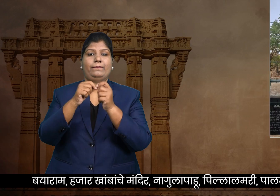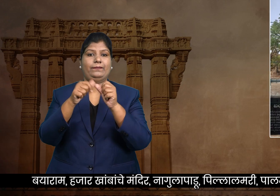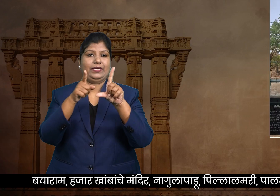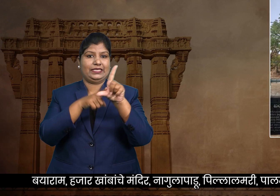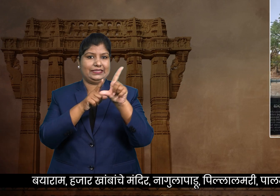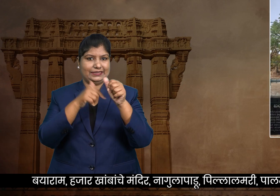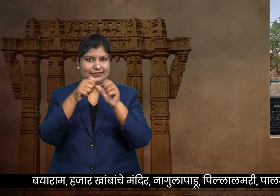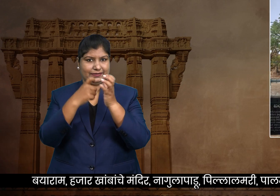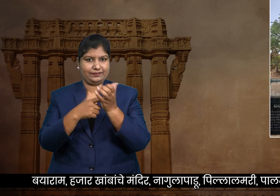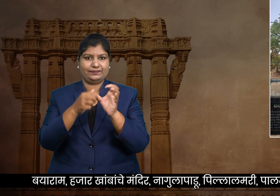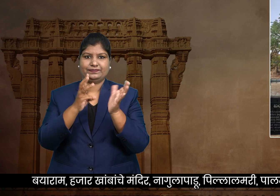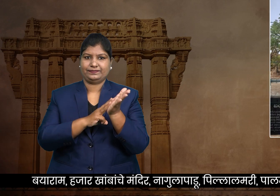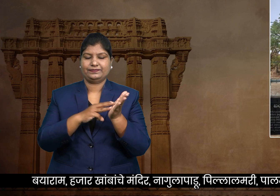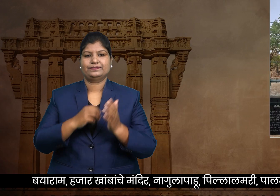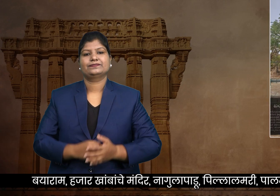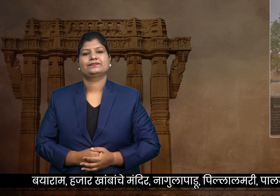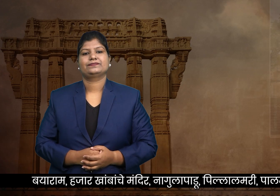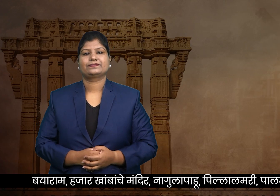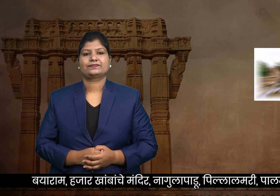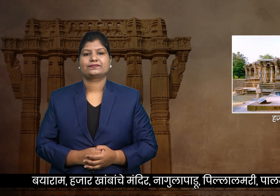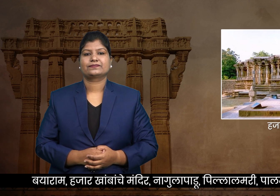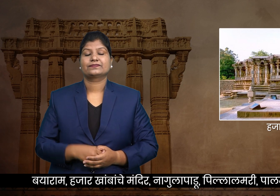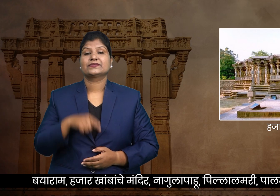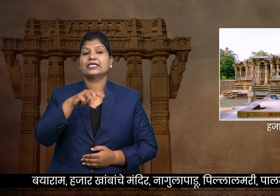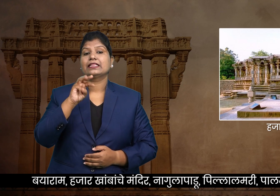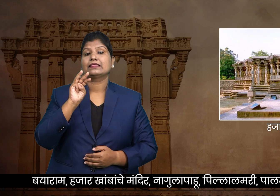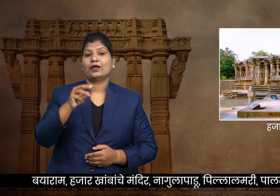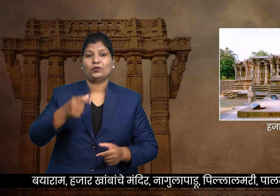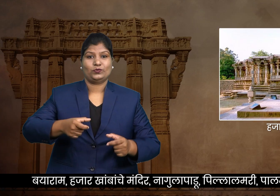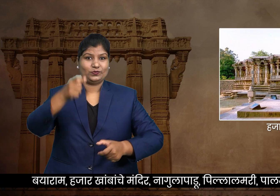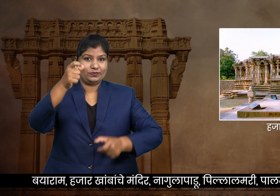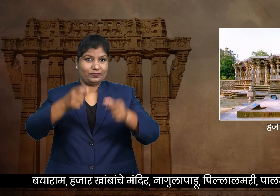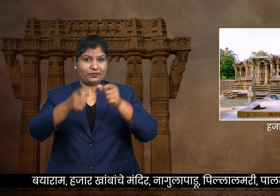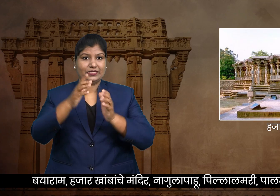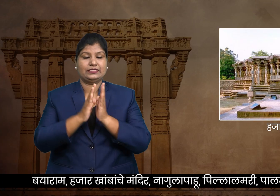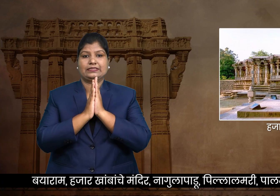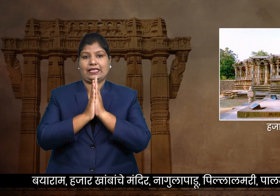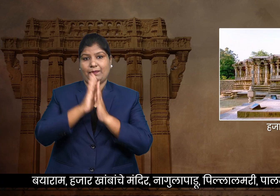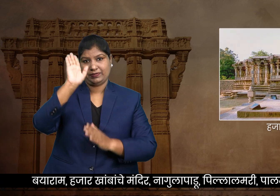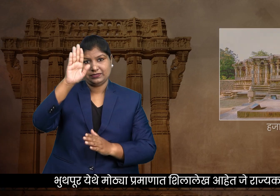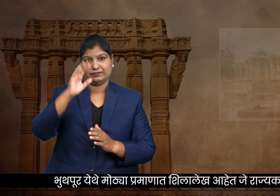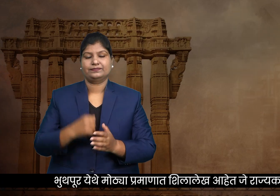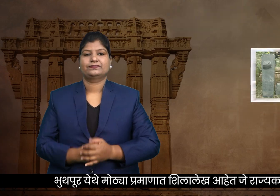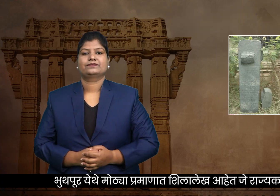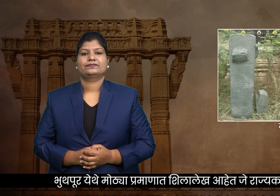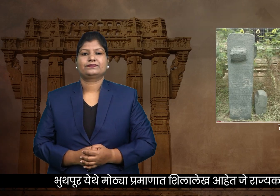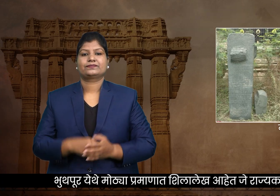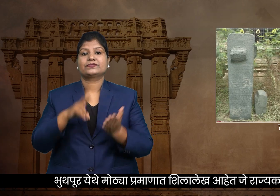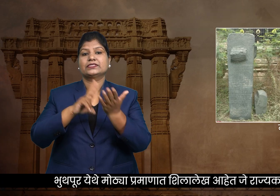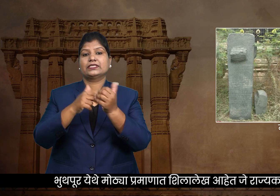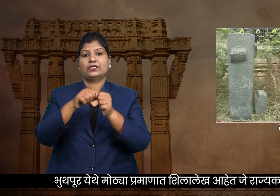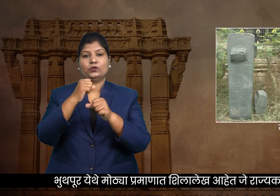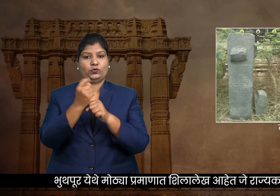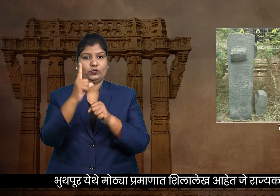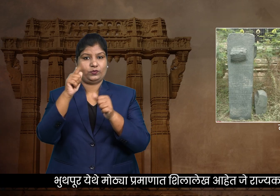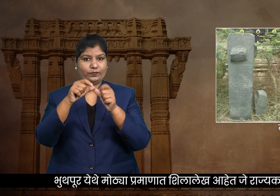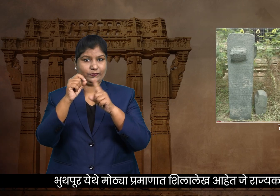पिल्लालमरी, पालमपेट, कोंडापार्थी आणि भूतपूर येथे